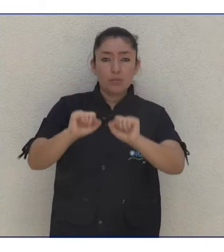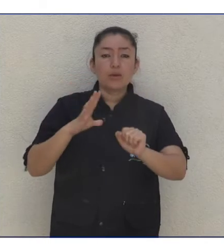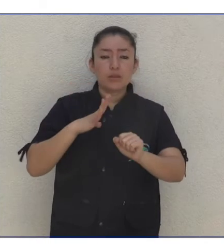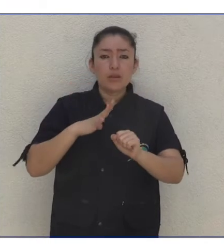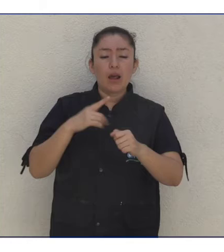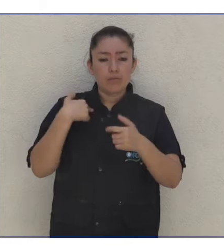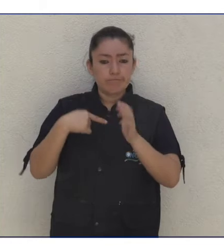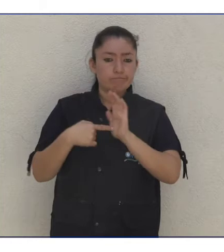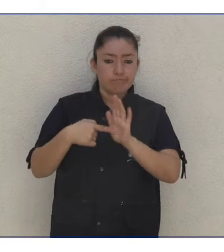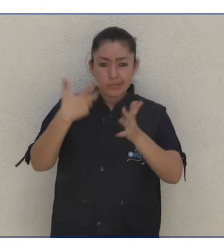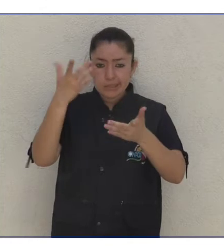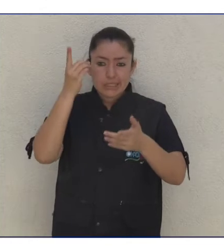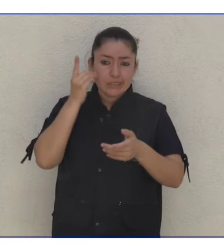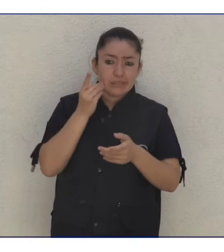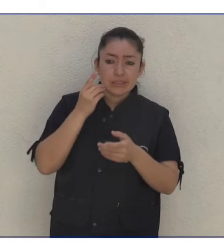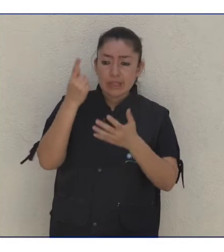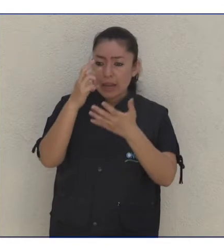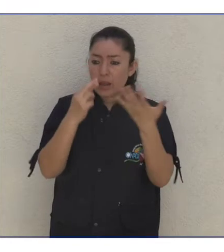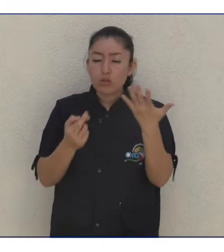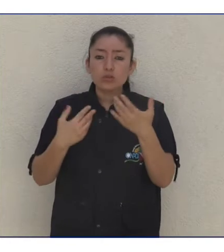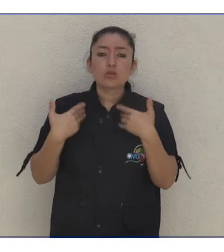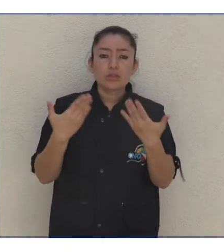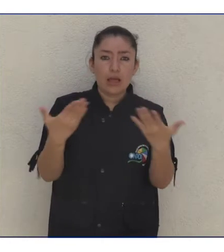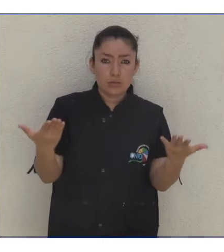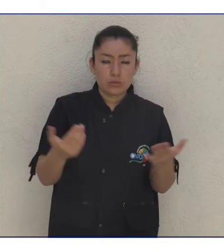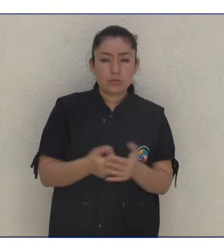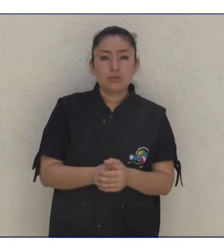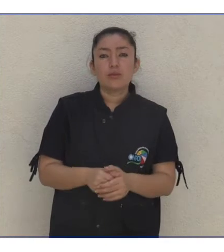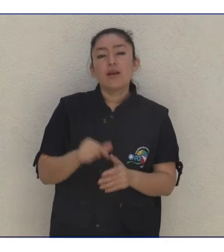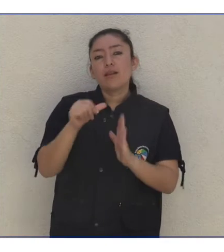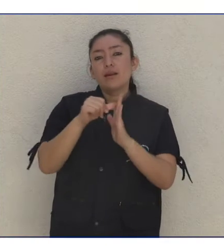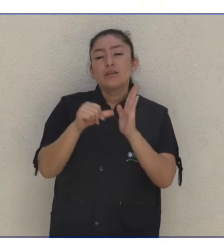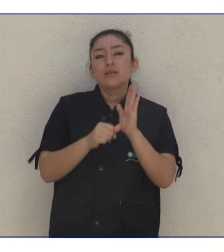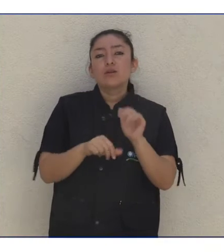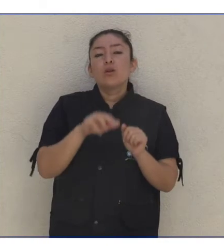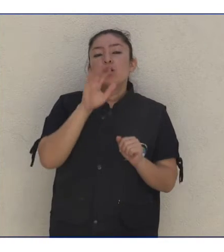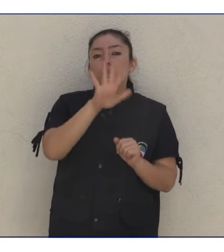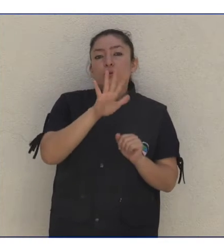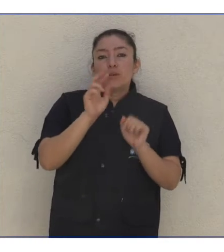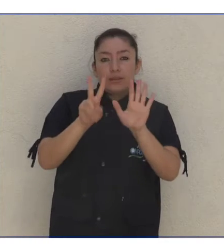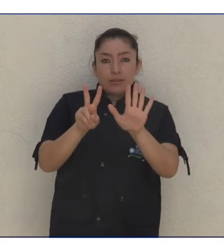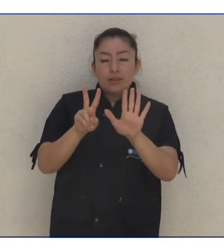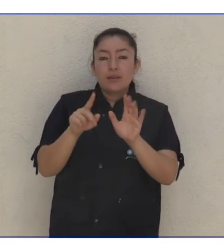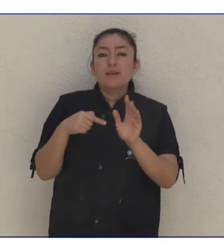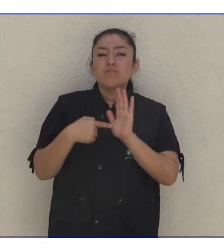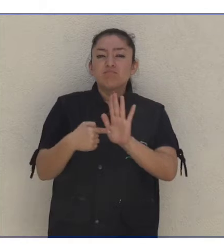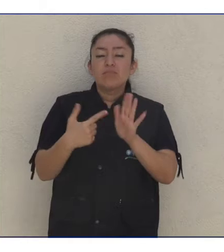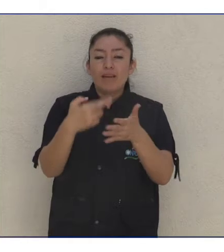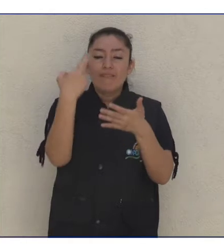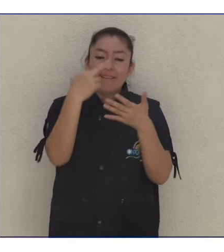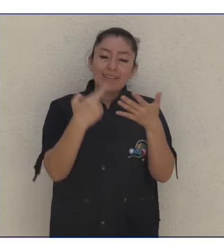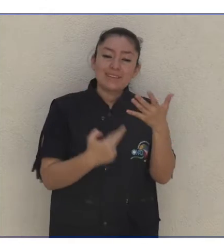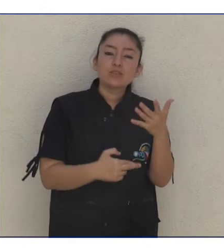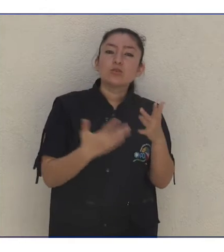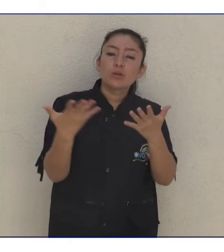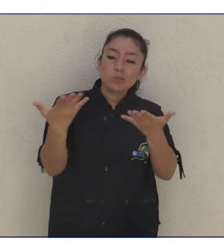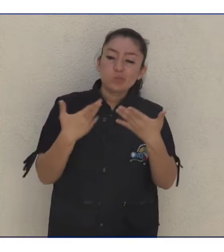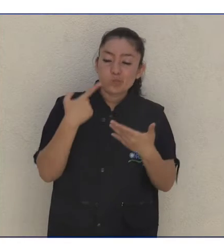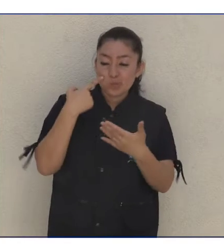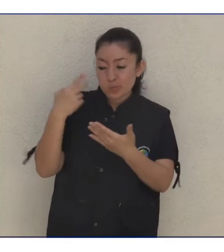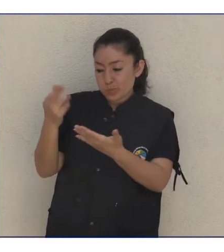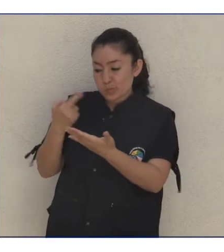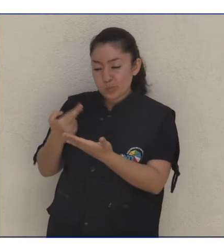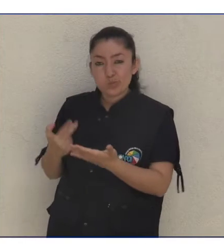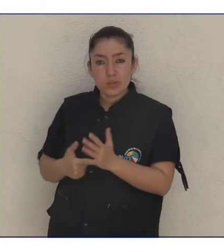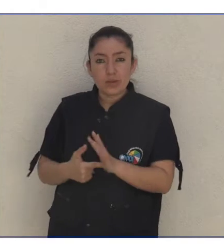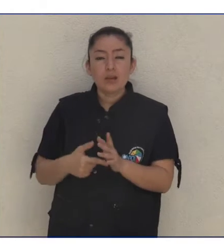las deficiencias de los recursos interpuestos. Artículo 57. Requisitos de recurso de revisión. La